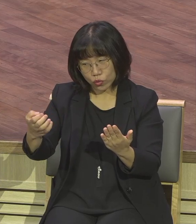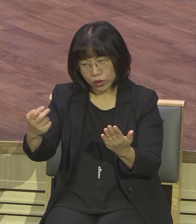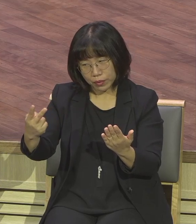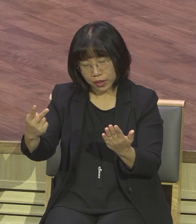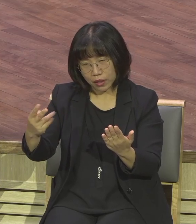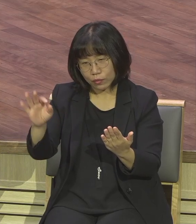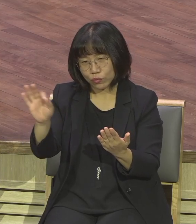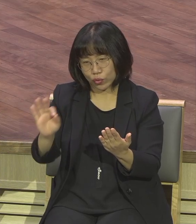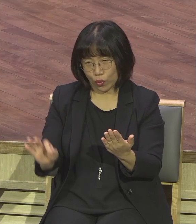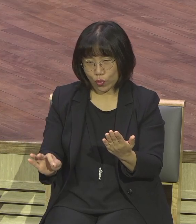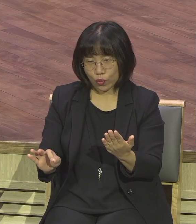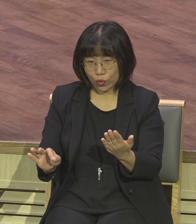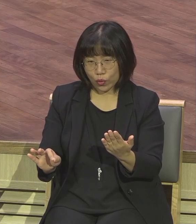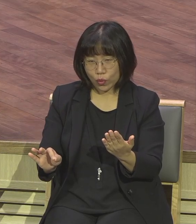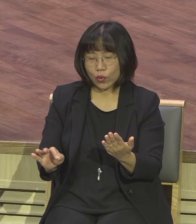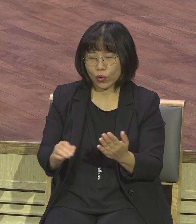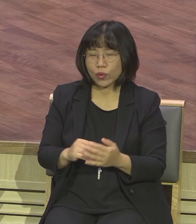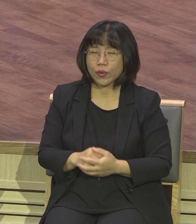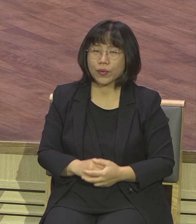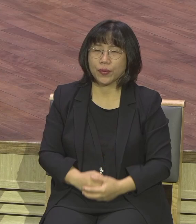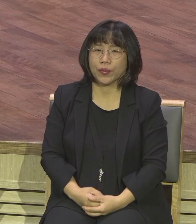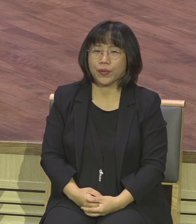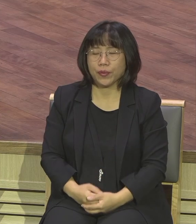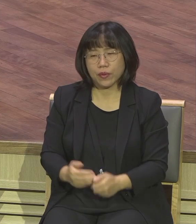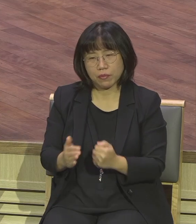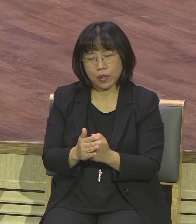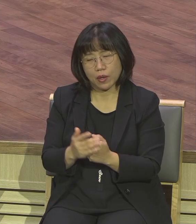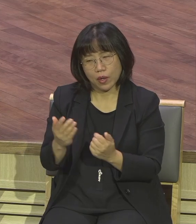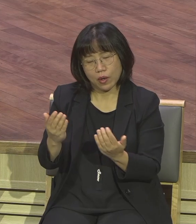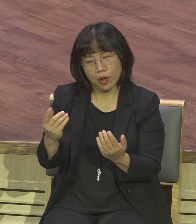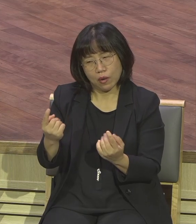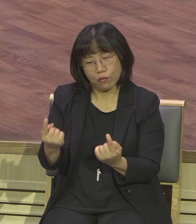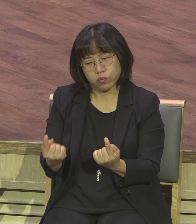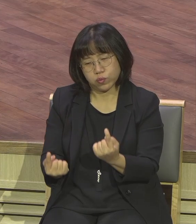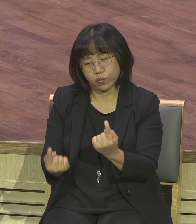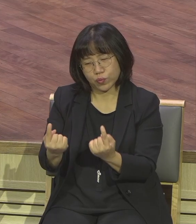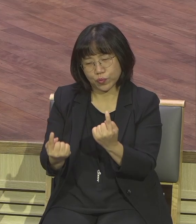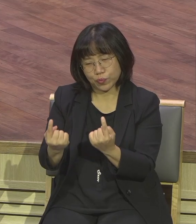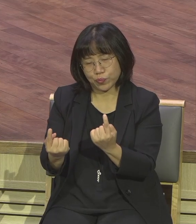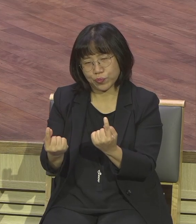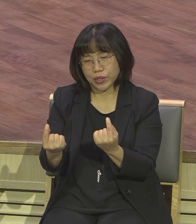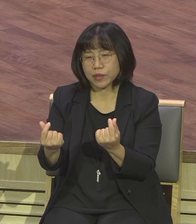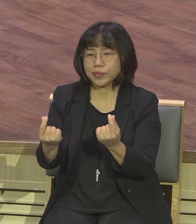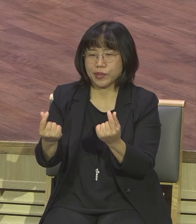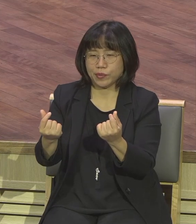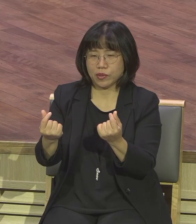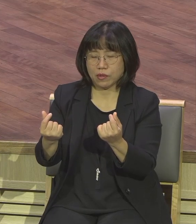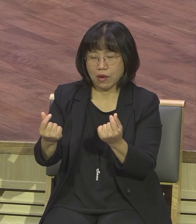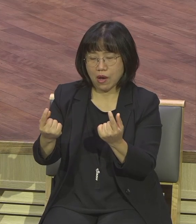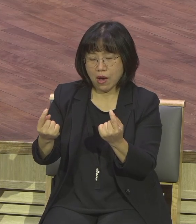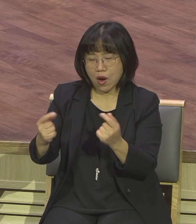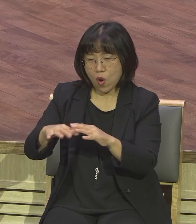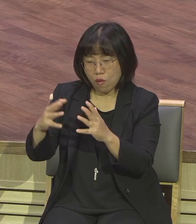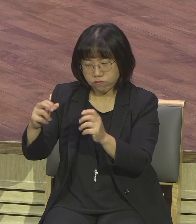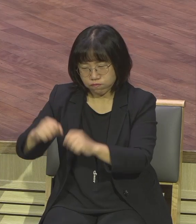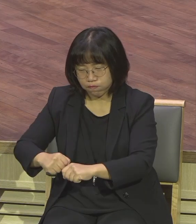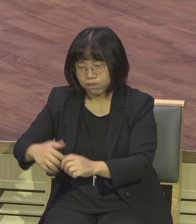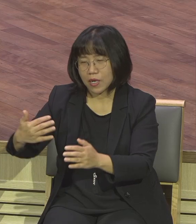92% 된다 그래요. 그러니까 막 거의 그렇게 그래도 경제적으로 무너지지